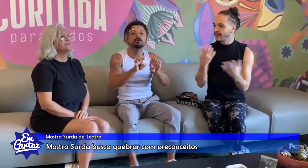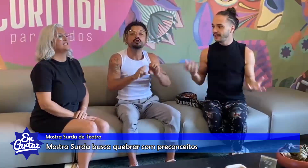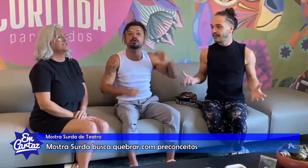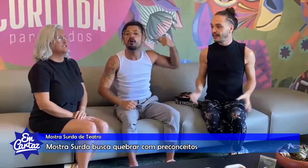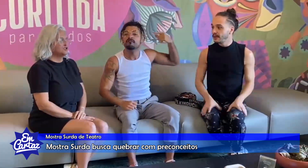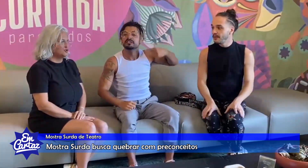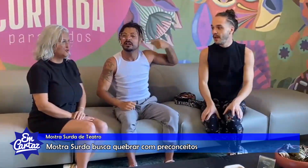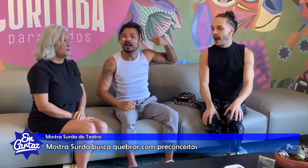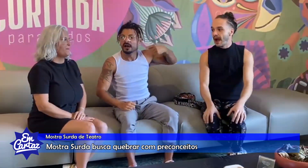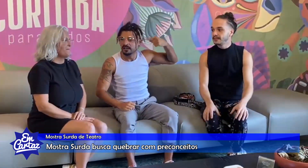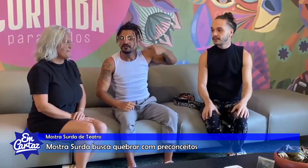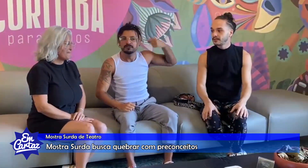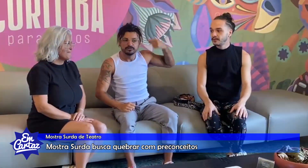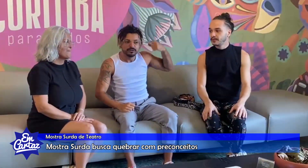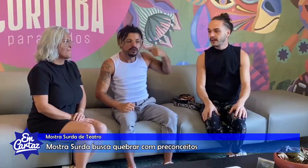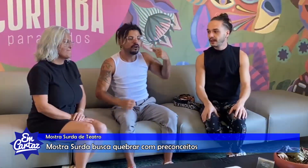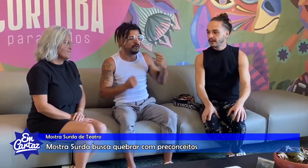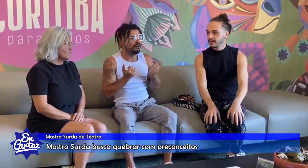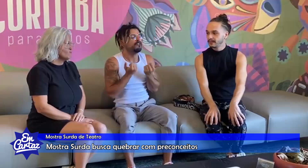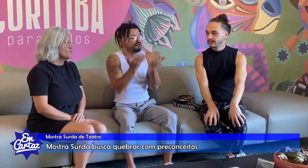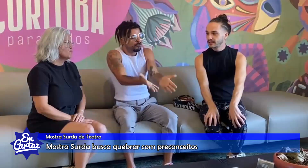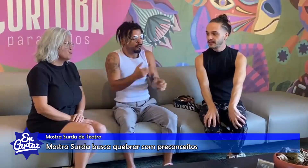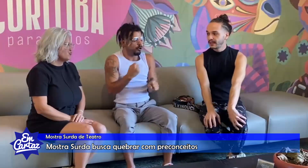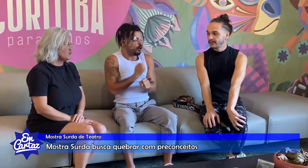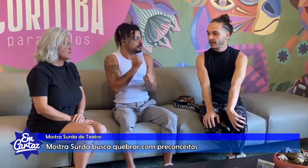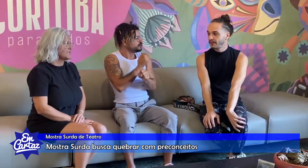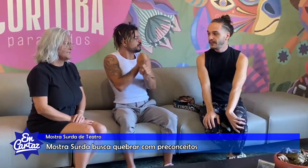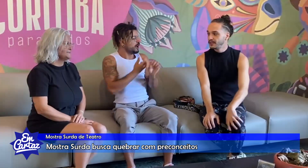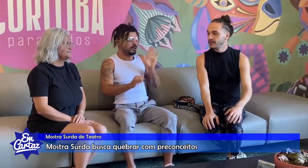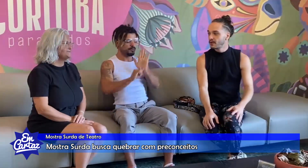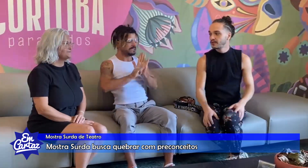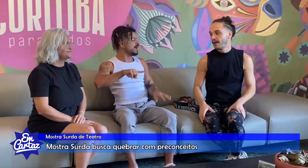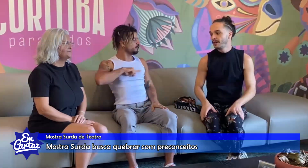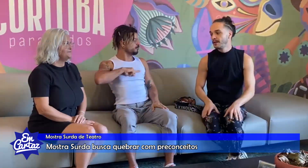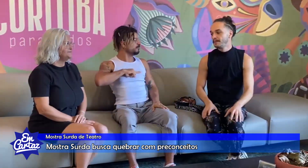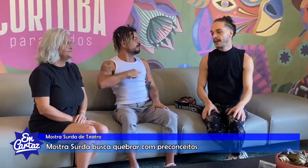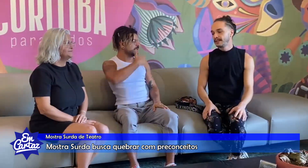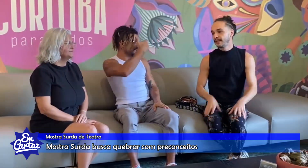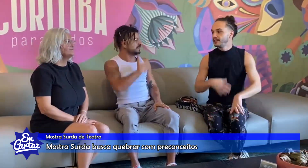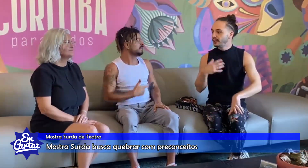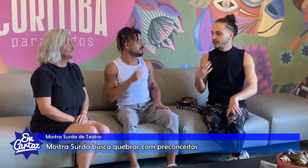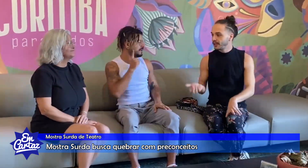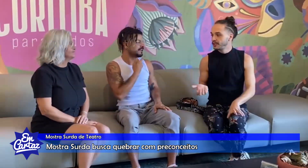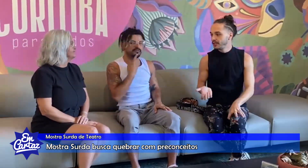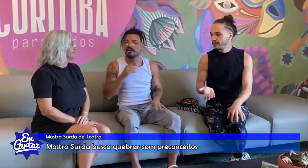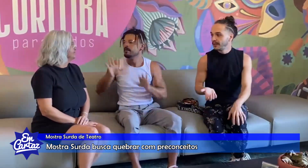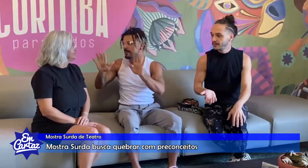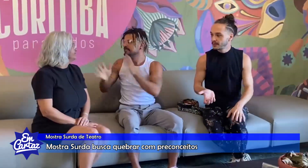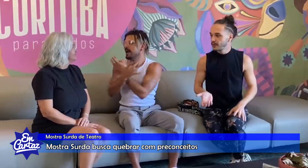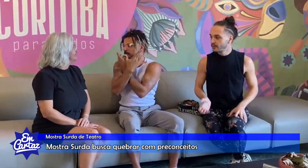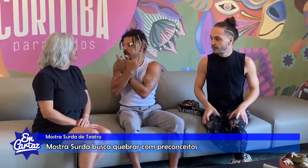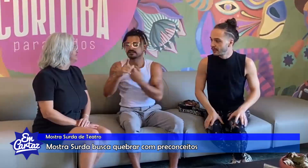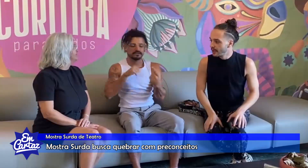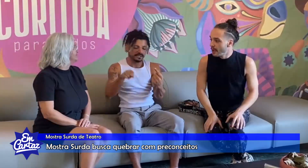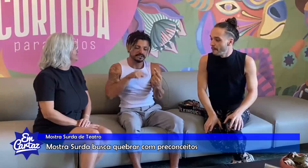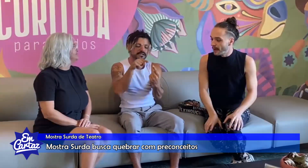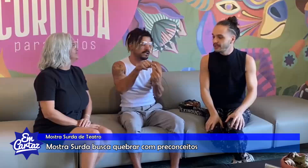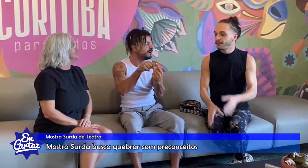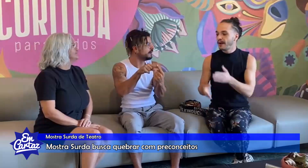inteira, né? Então, a estrutura da sociedade ouvinte constrói essa identidade negativa nas pessoas surdas. Mas, de fato,